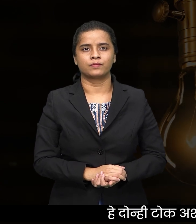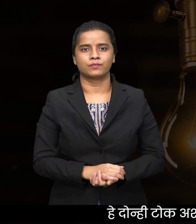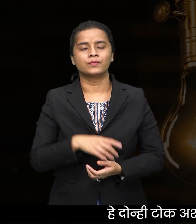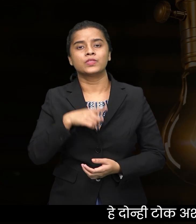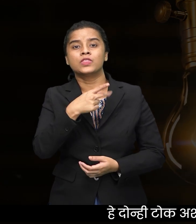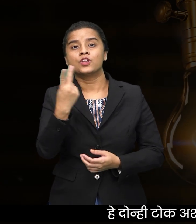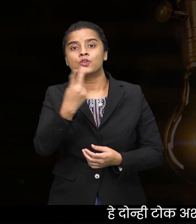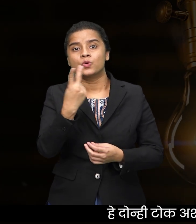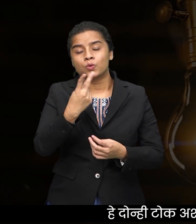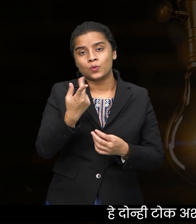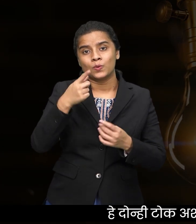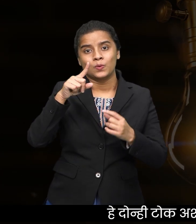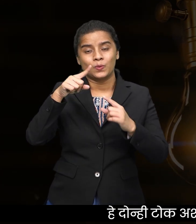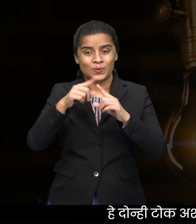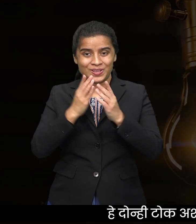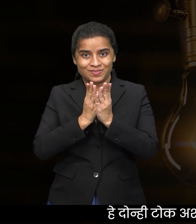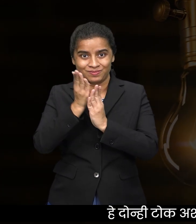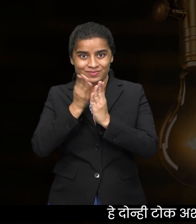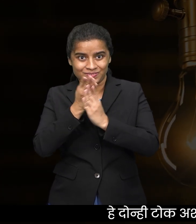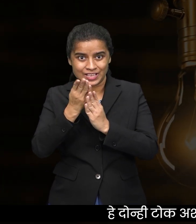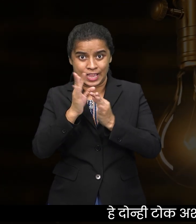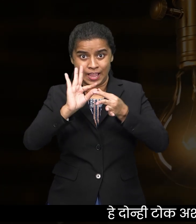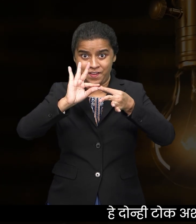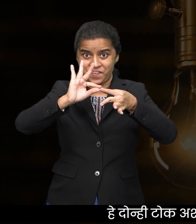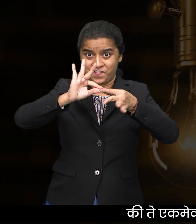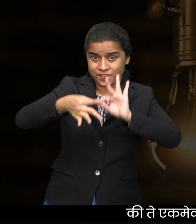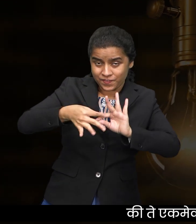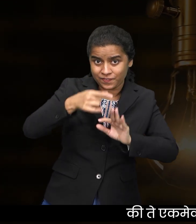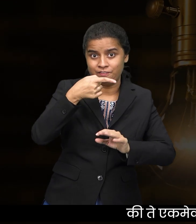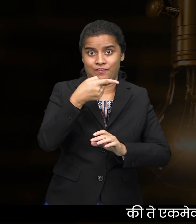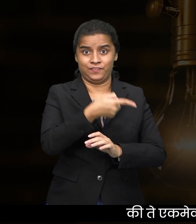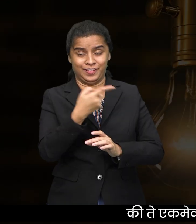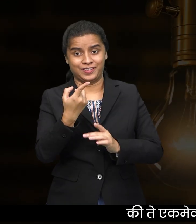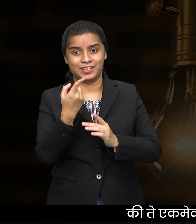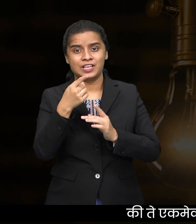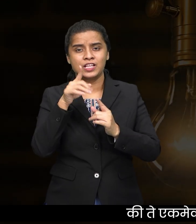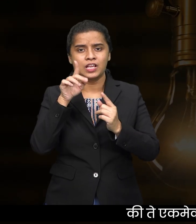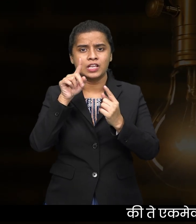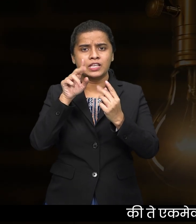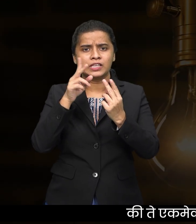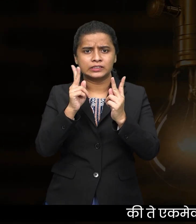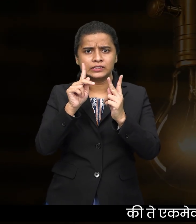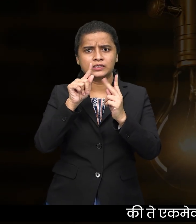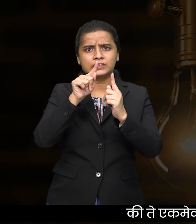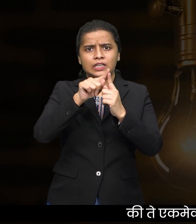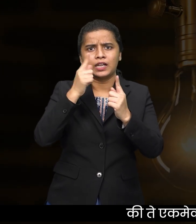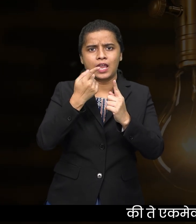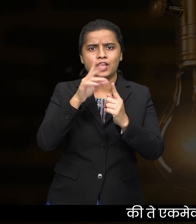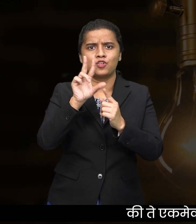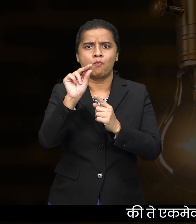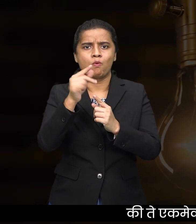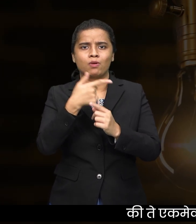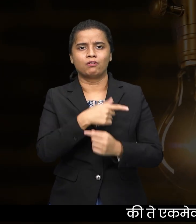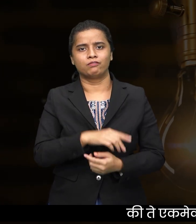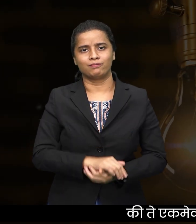हे दोन्ही टोक अशा प्रकारे बसवलेले असतात की ते एकमेकांना स्पर्श करत नाहीत.